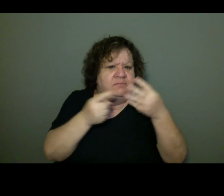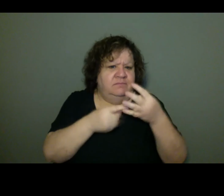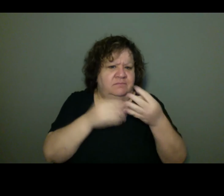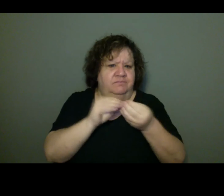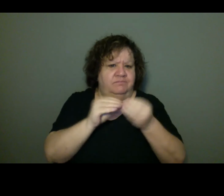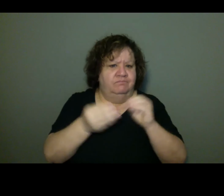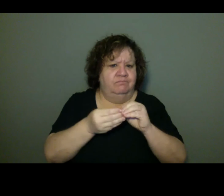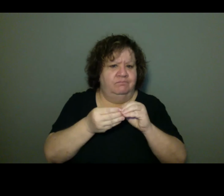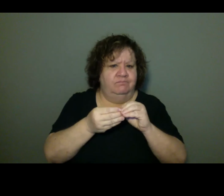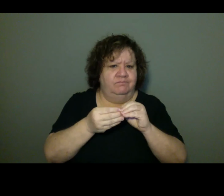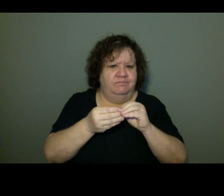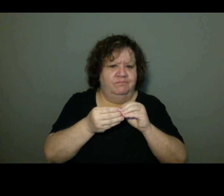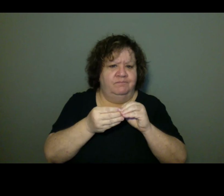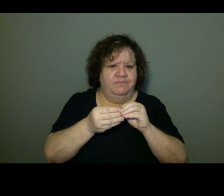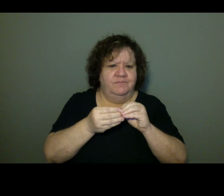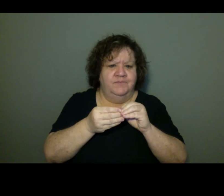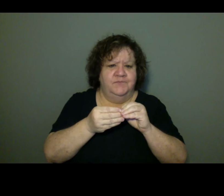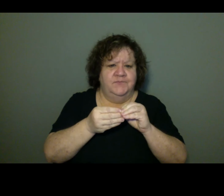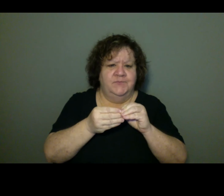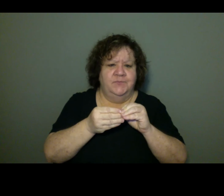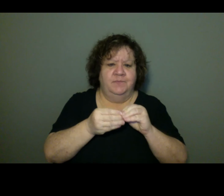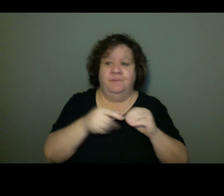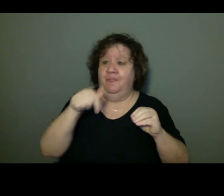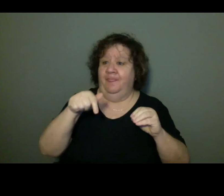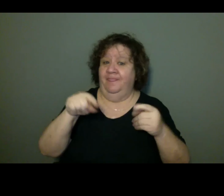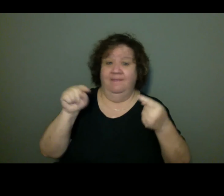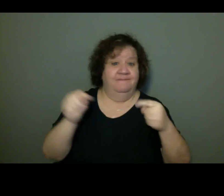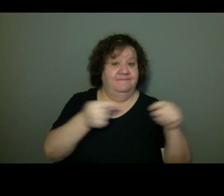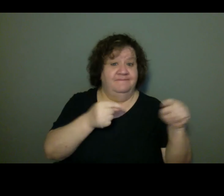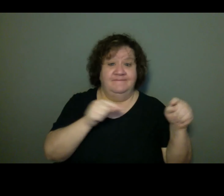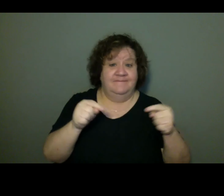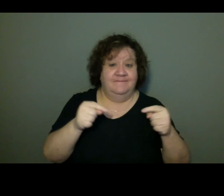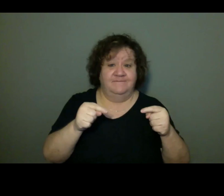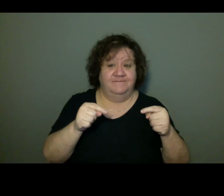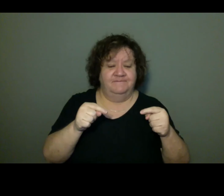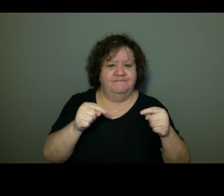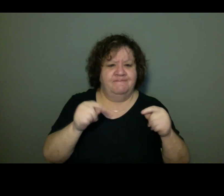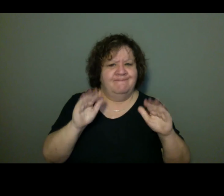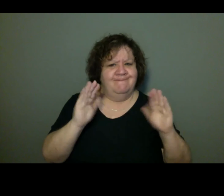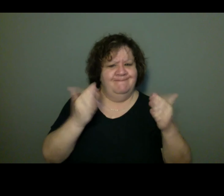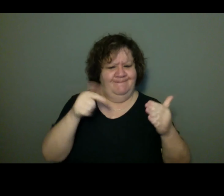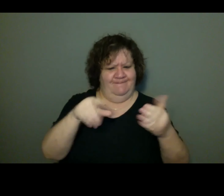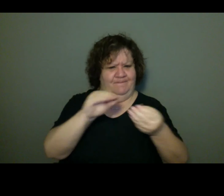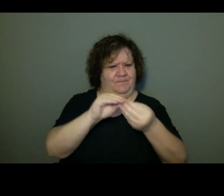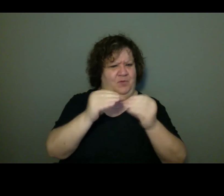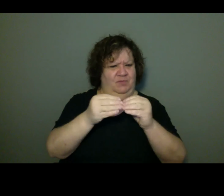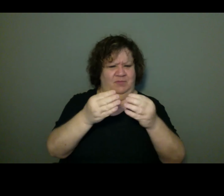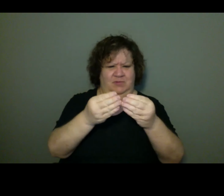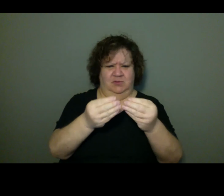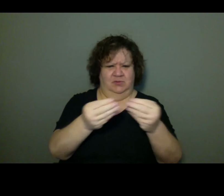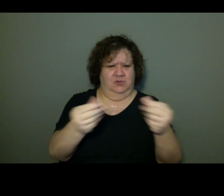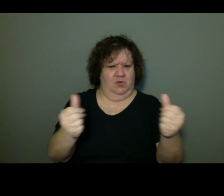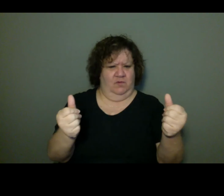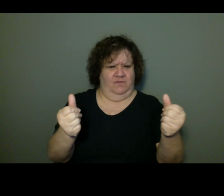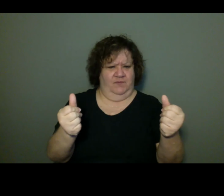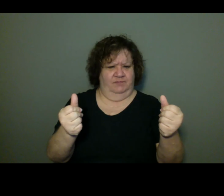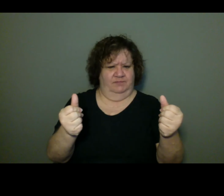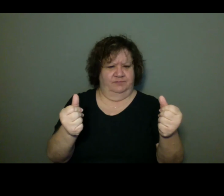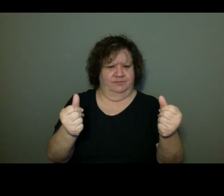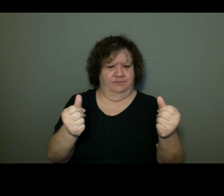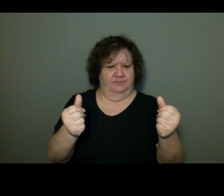fueron identificados y se citaron distintos retos, entre ellos, por ejemplo,